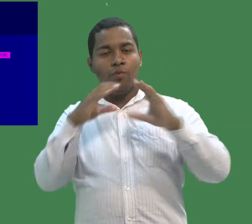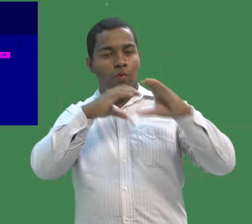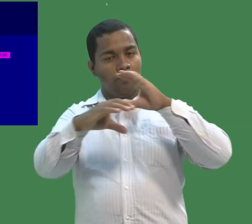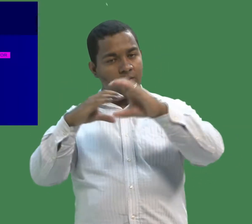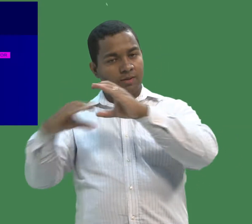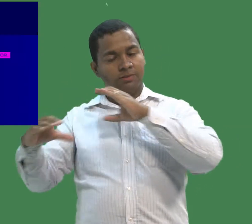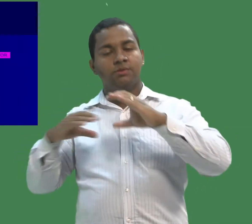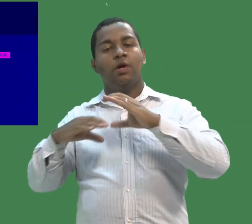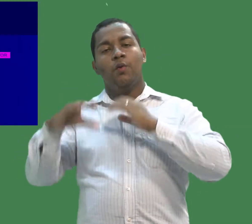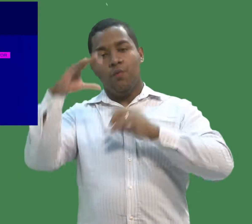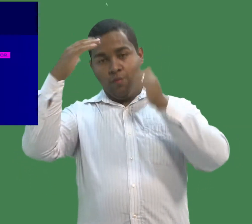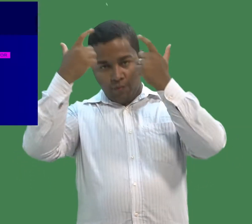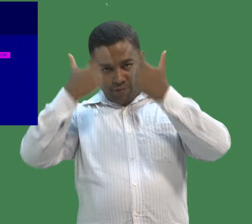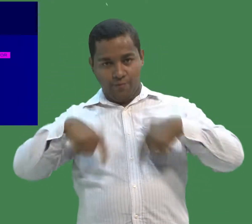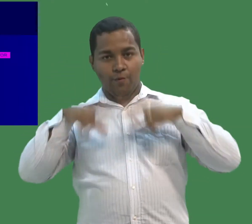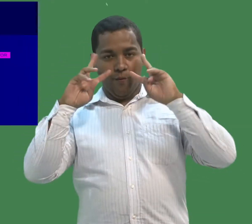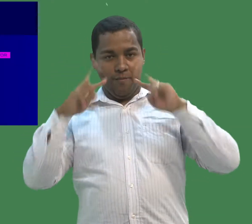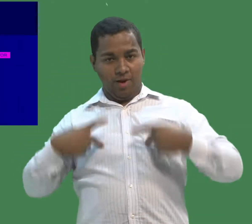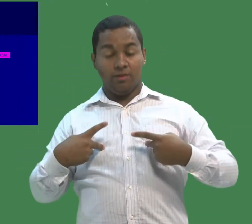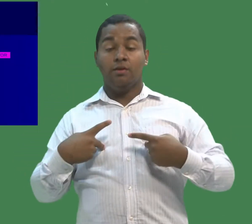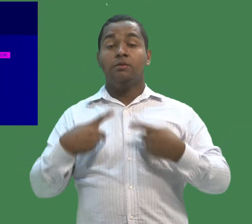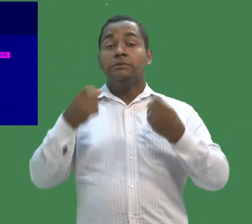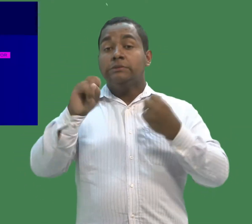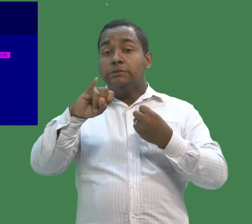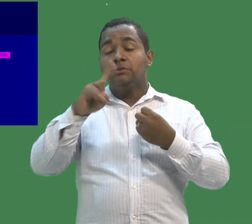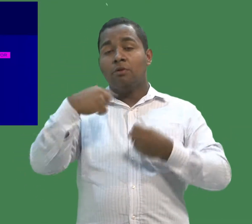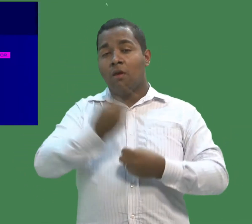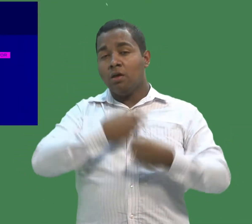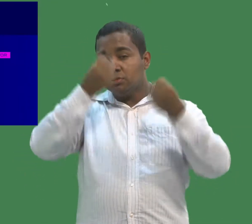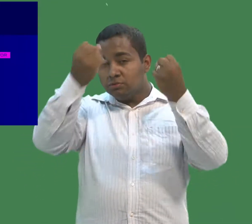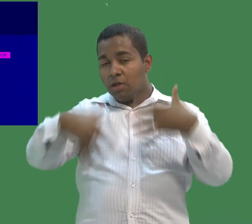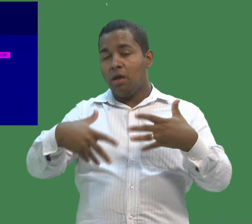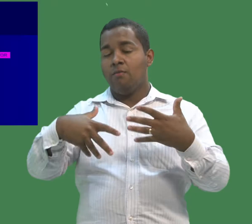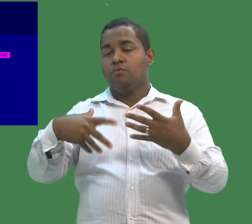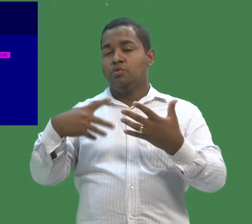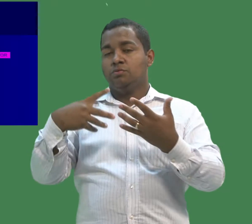falamos, primeiramente, de emissor, estamos falando